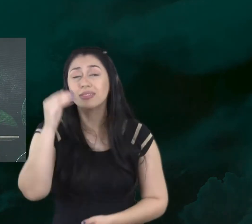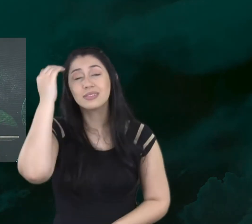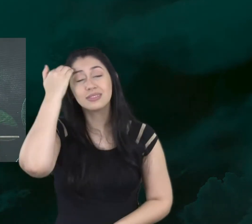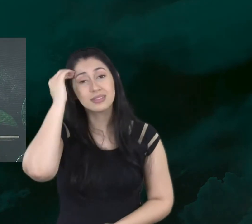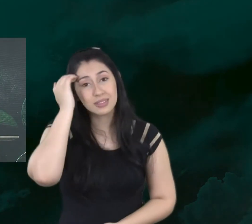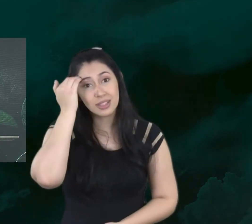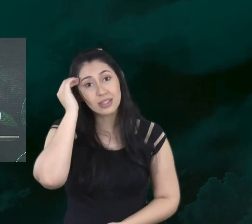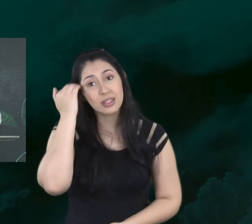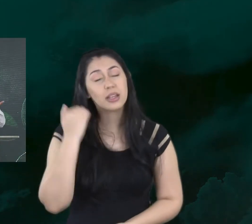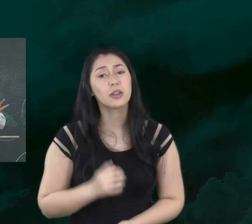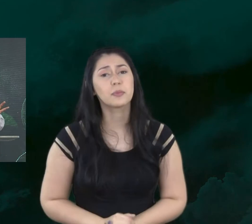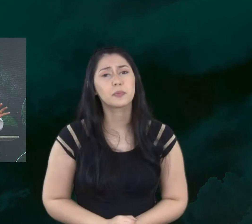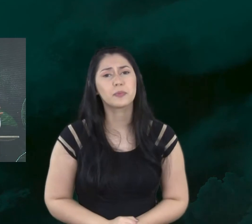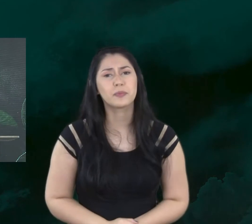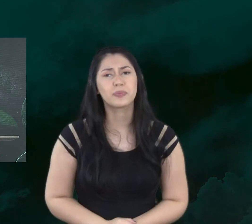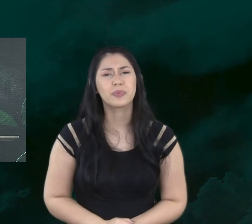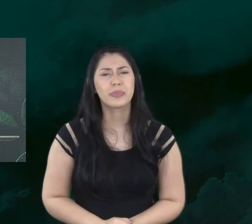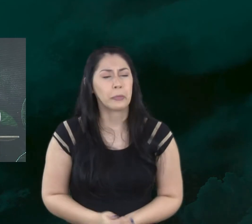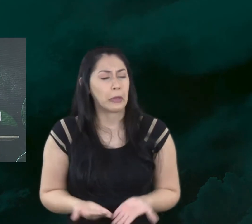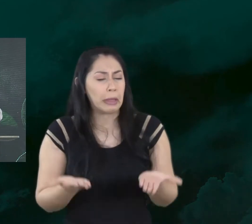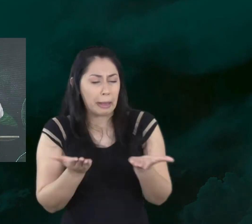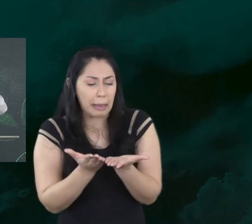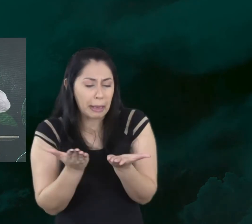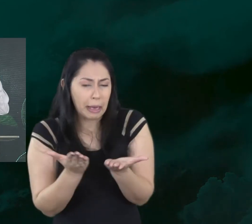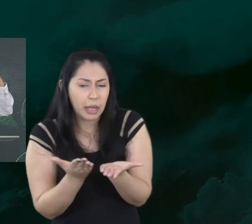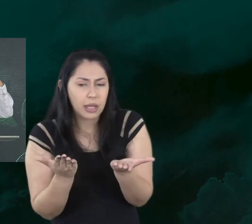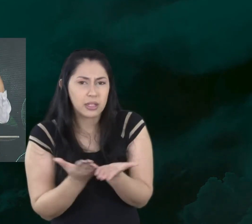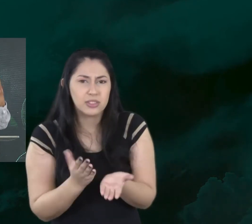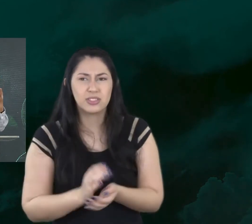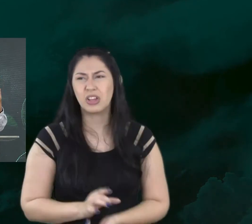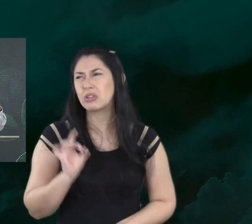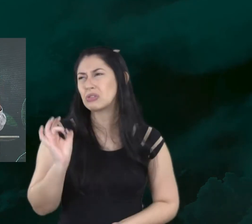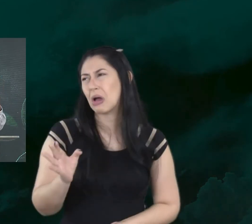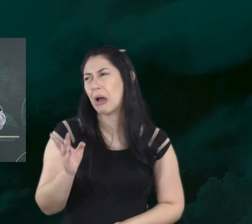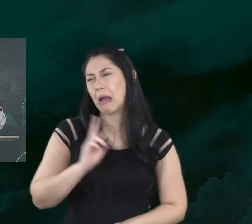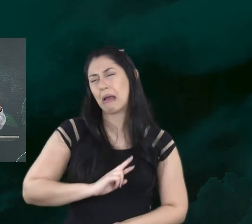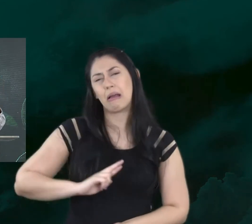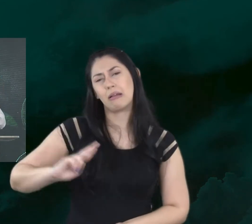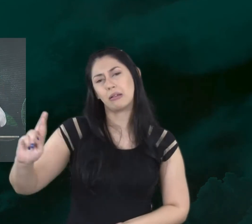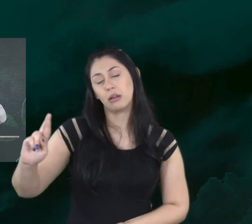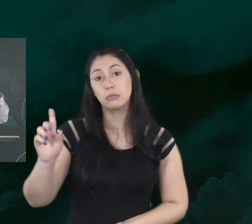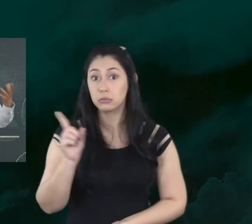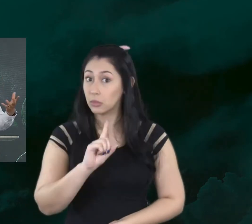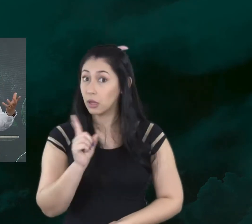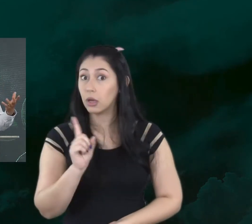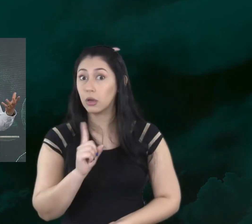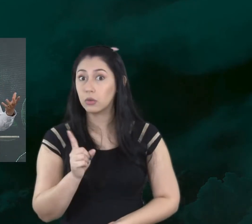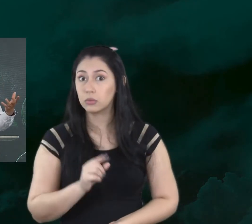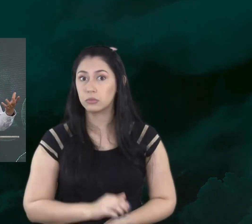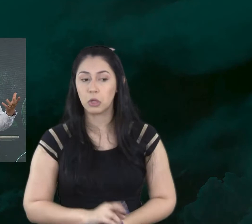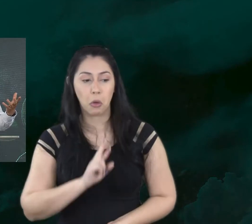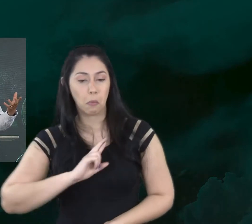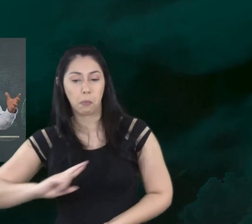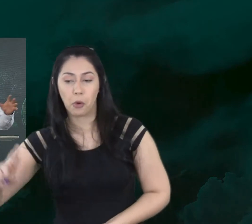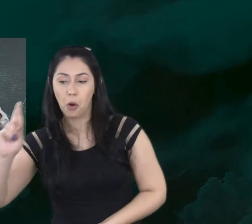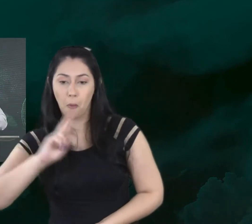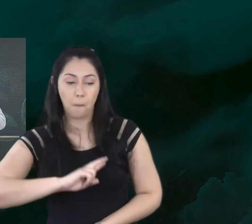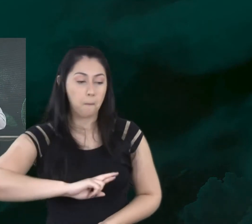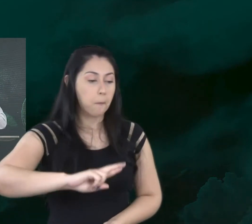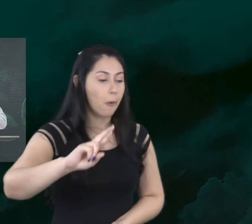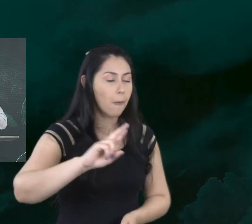o cristianismo não é meramente mais uma religião. Todas as religiões, diz o